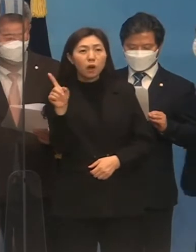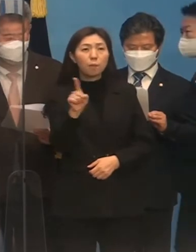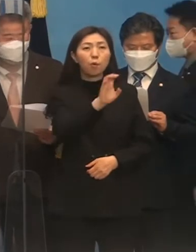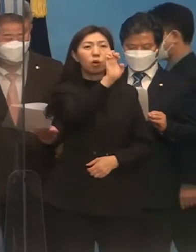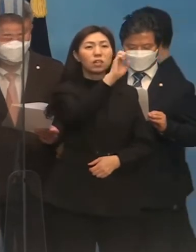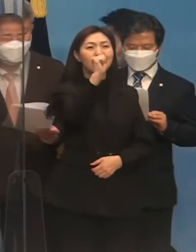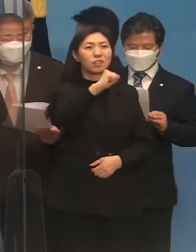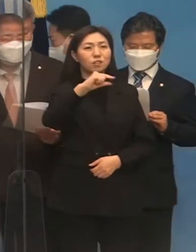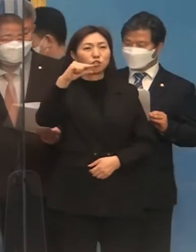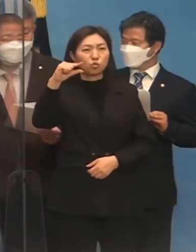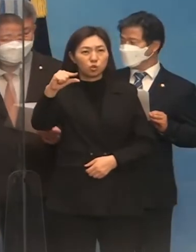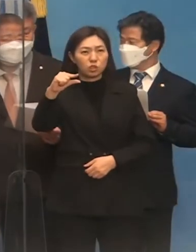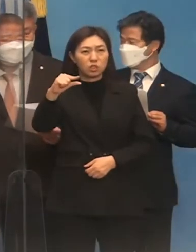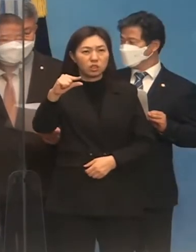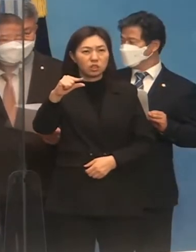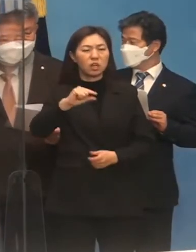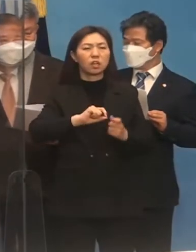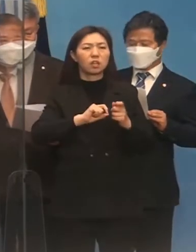핵심입니다.